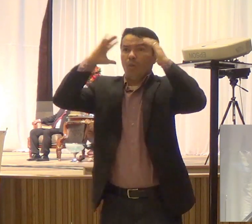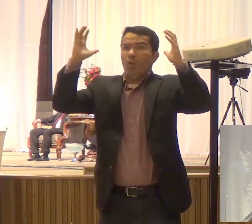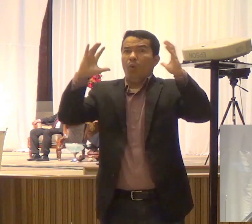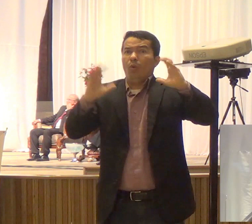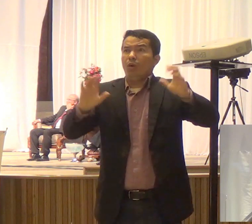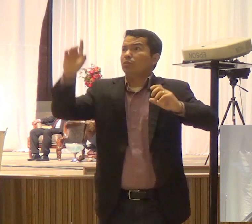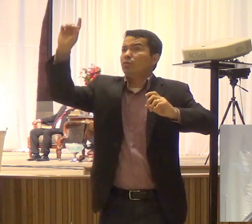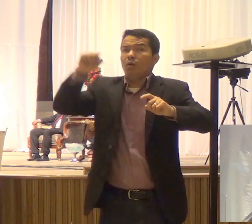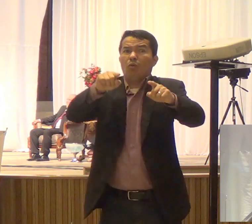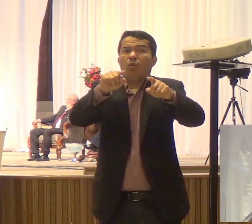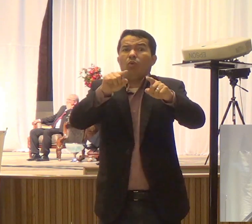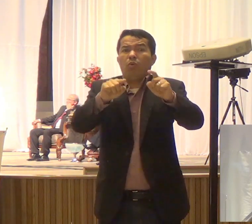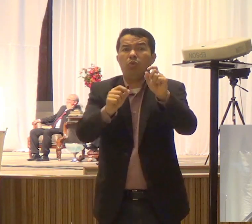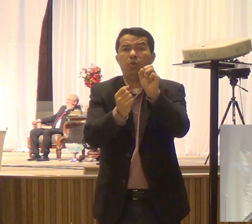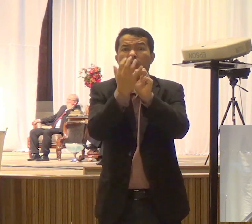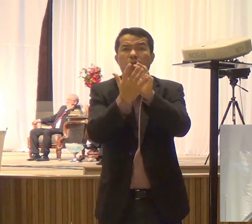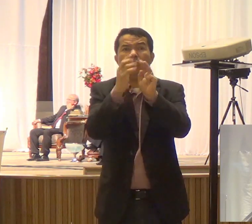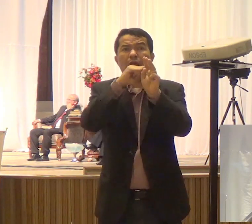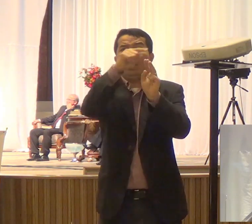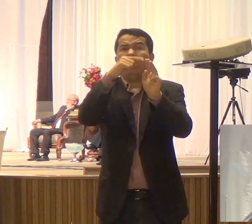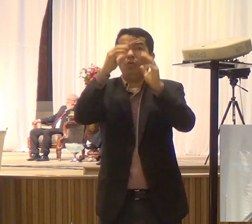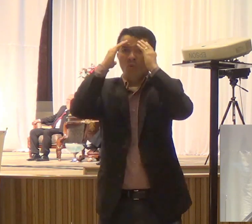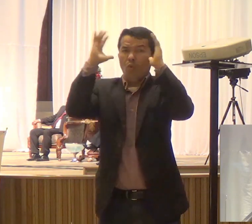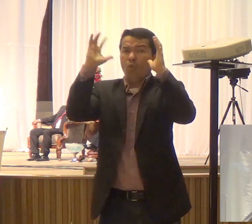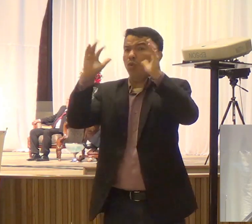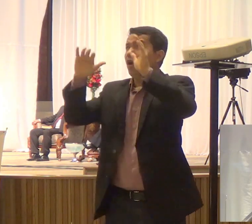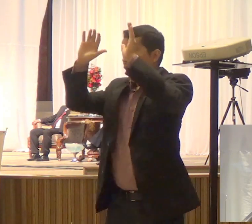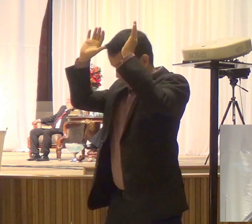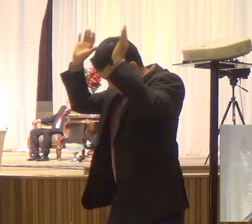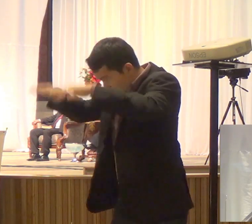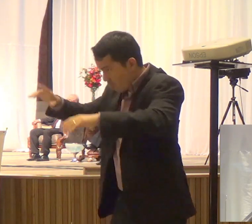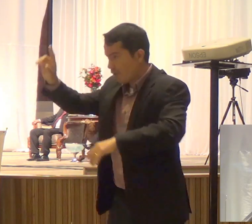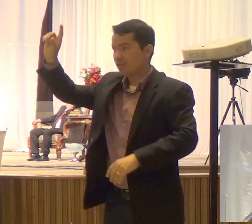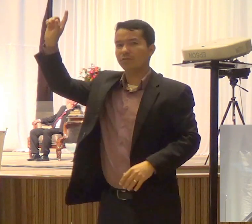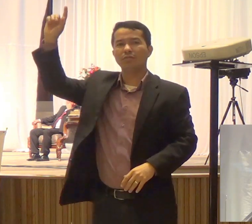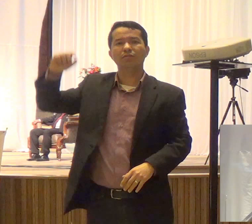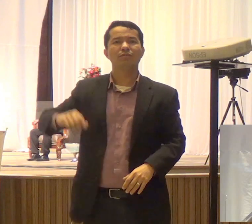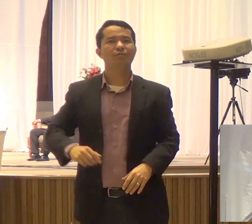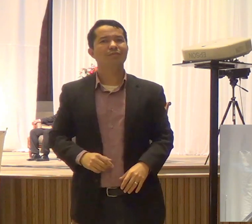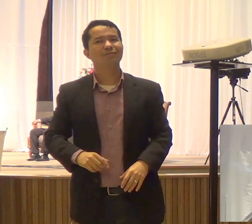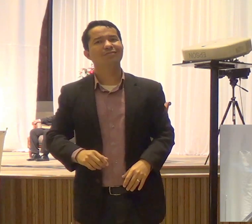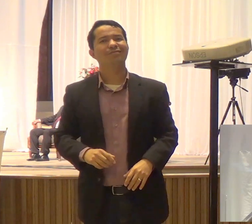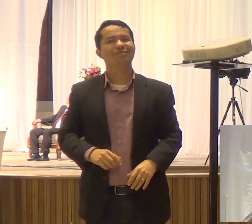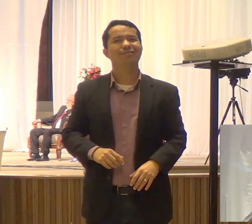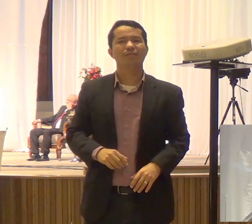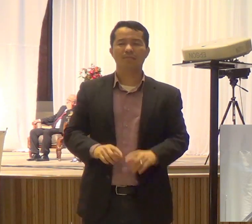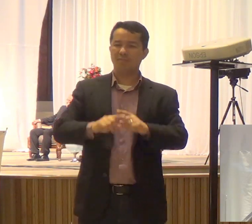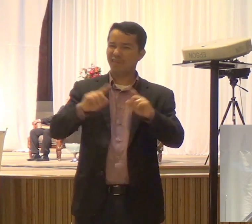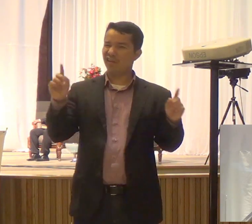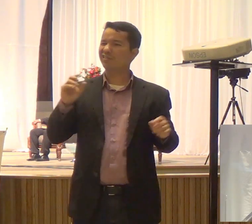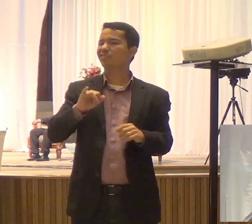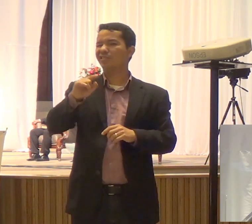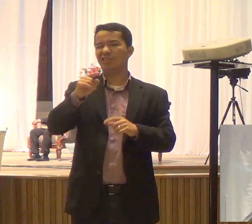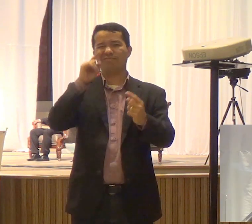a gente fica firme. Agora tem uma outra situação, quando a gente não está no foco, quando a gente não está no centro, quando a gente não é